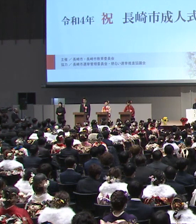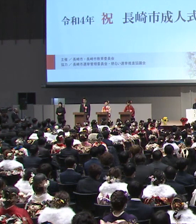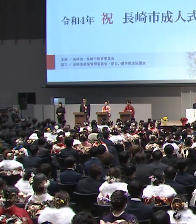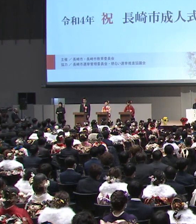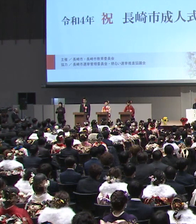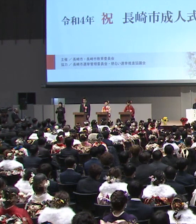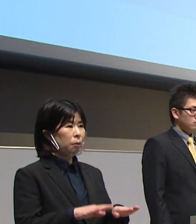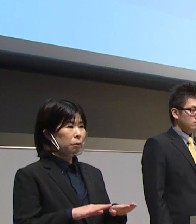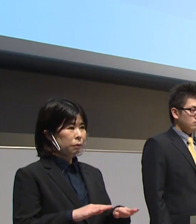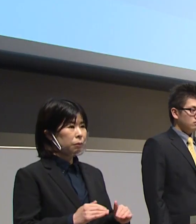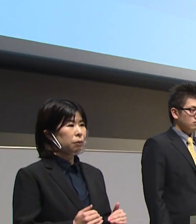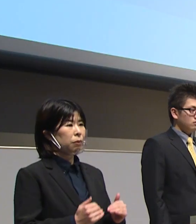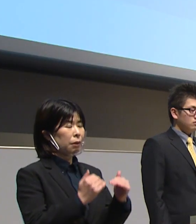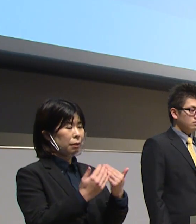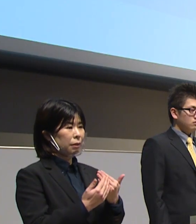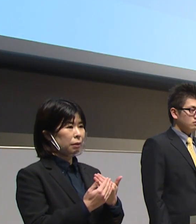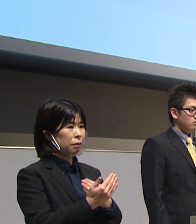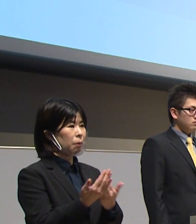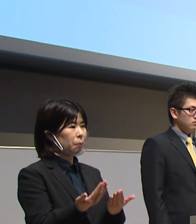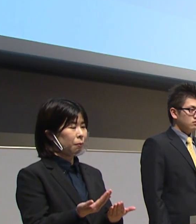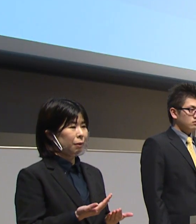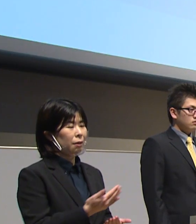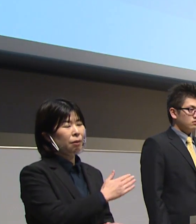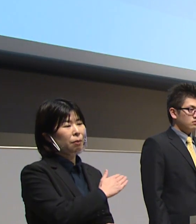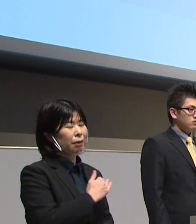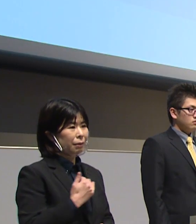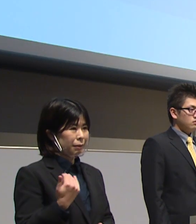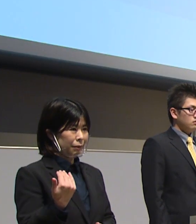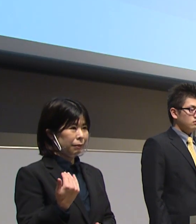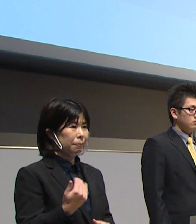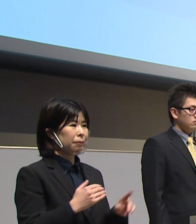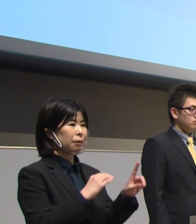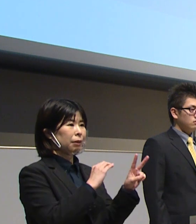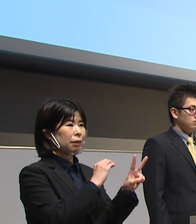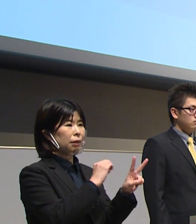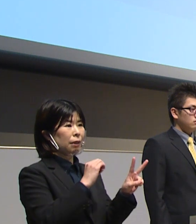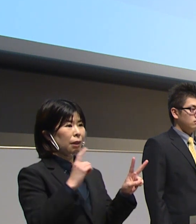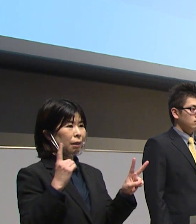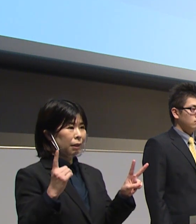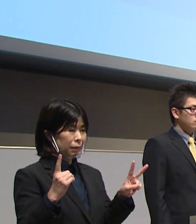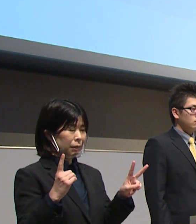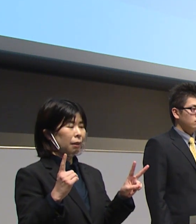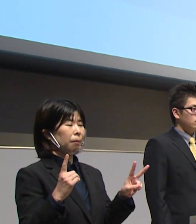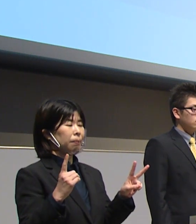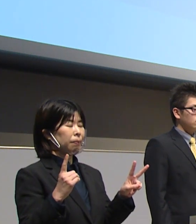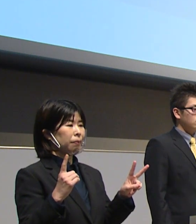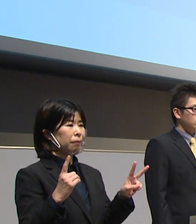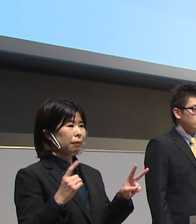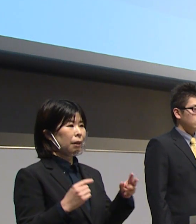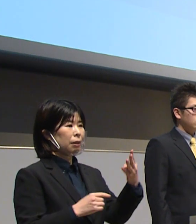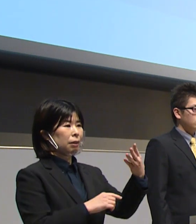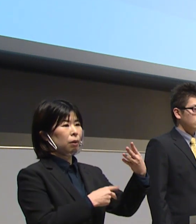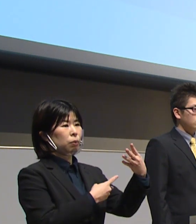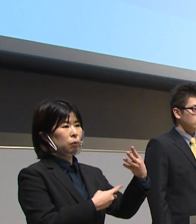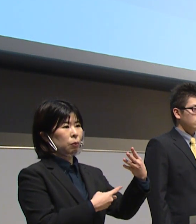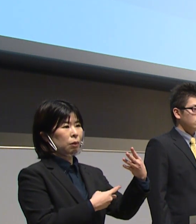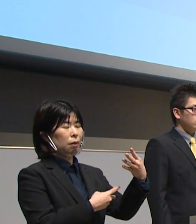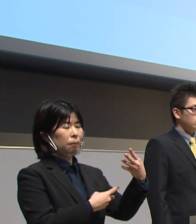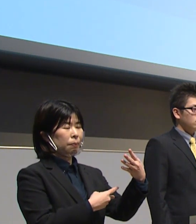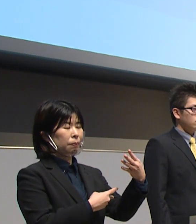本日成人式を迎えた私たちは2001年平成13年4月2日